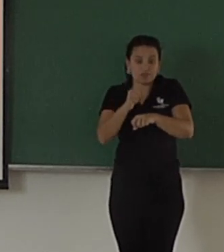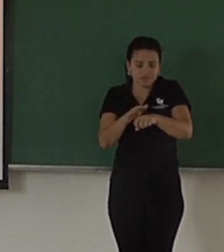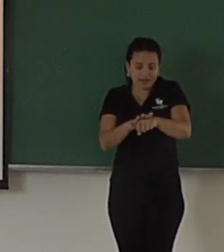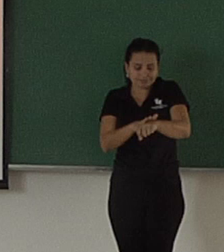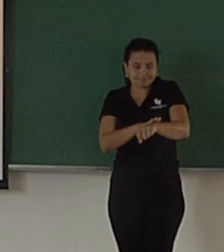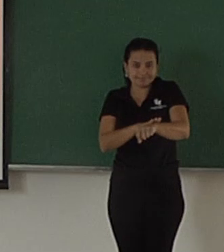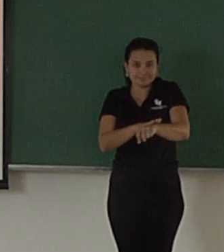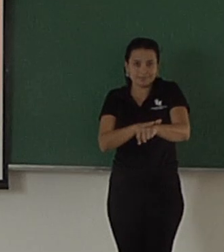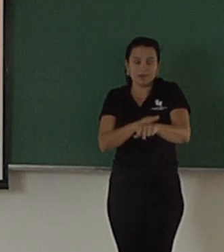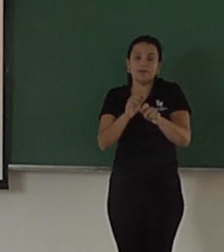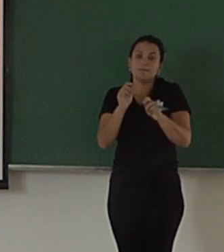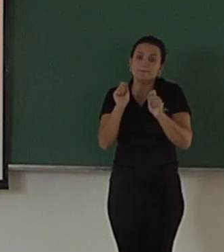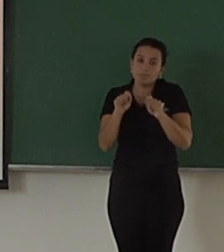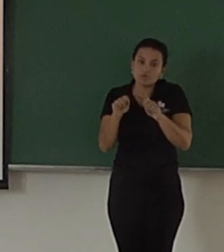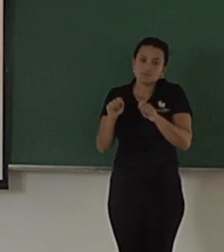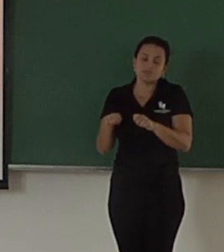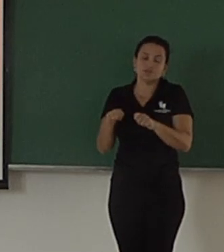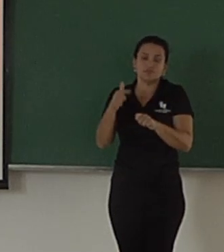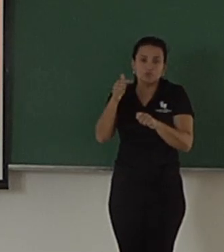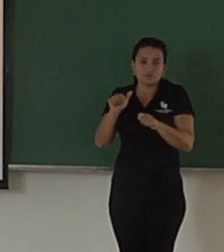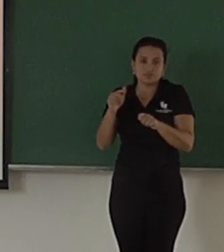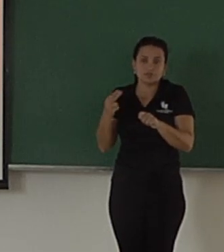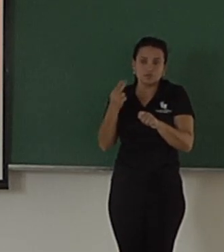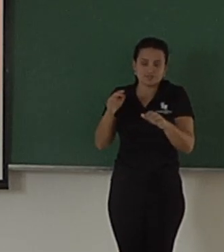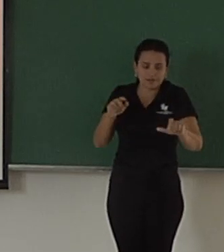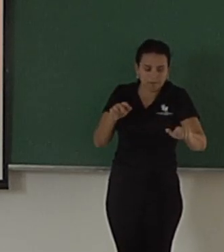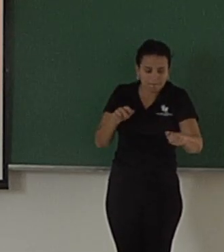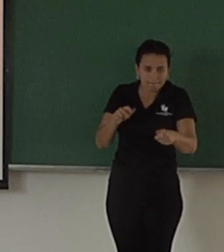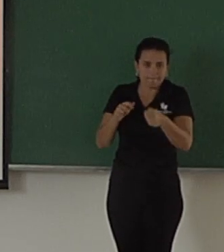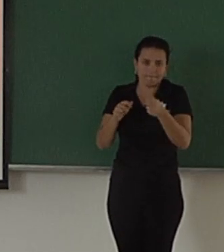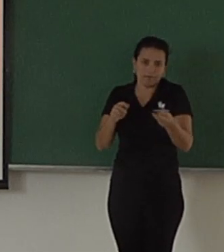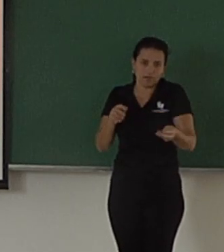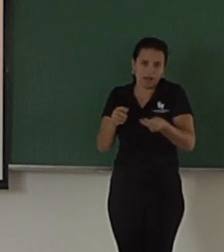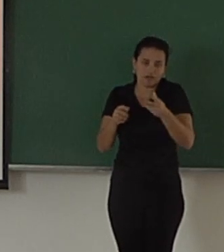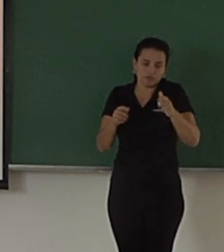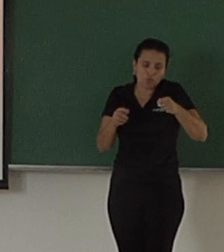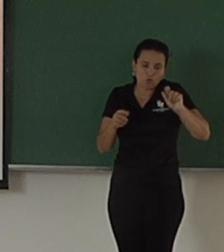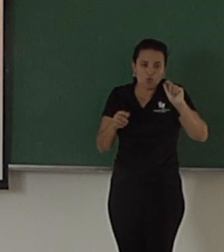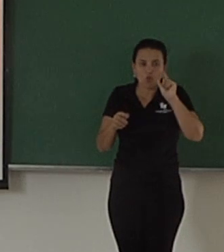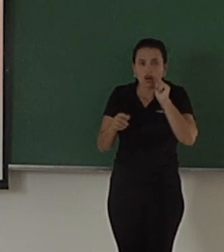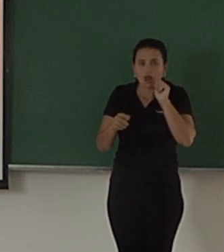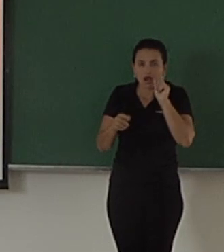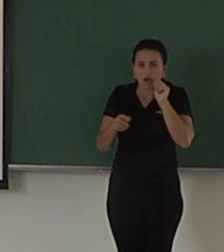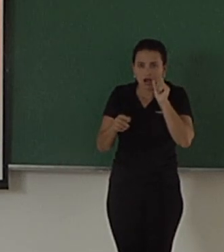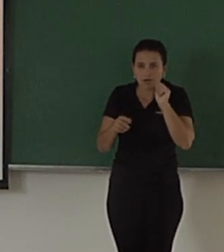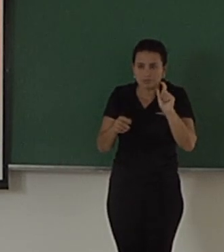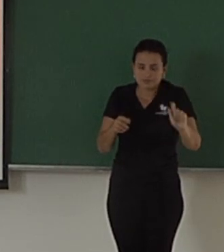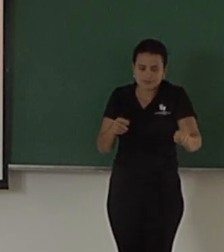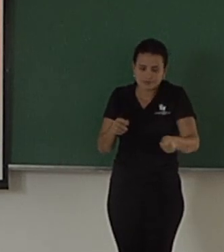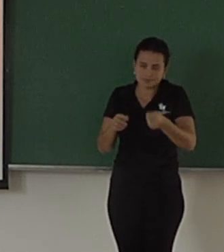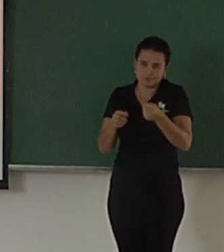possa pelo menos ter a função de pegar um garfo, uma colher, um lápis, fazer algum trabalho manual, porque